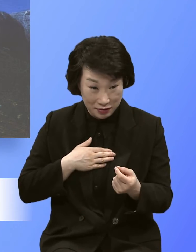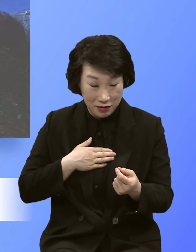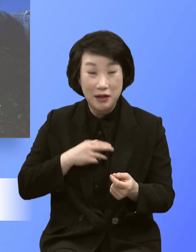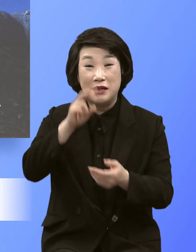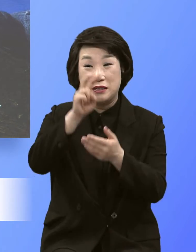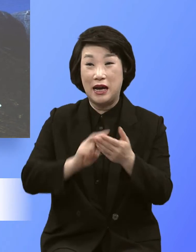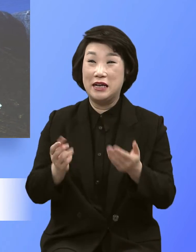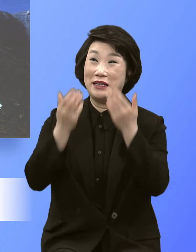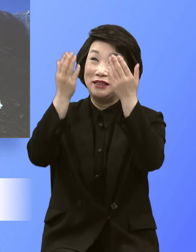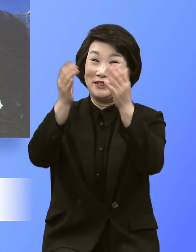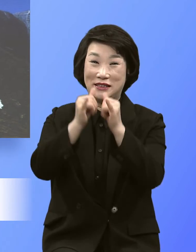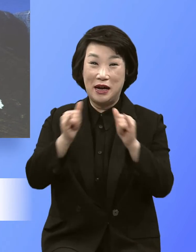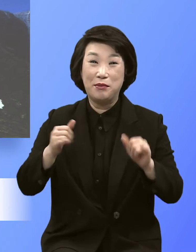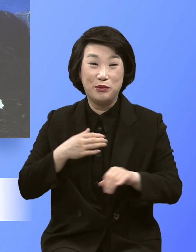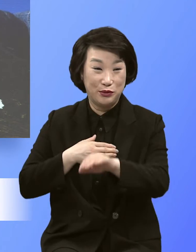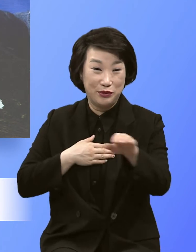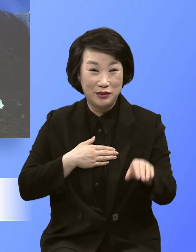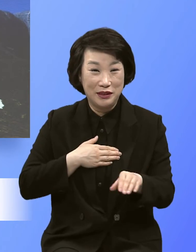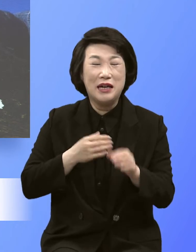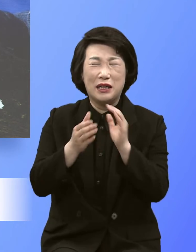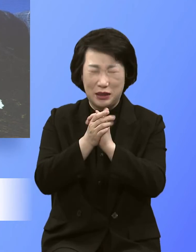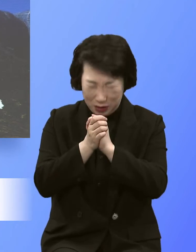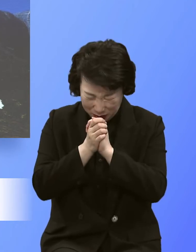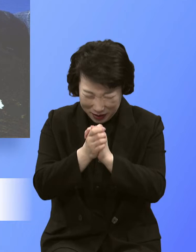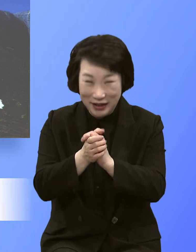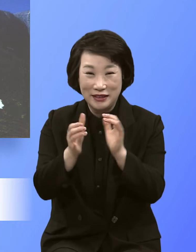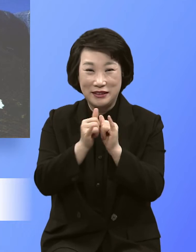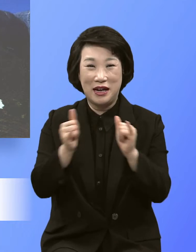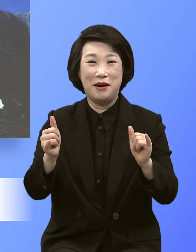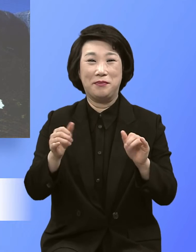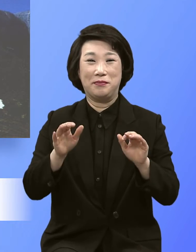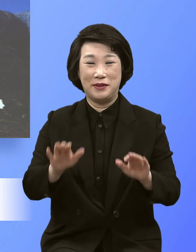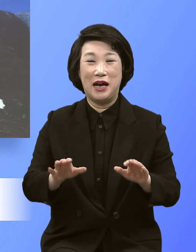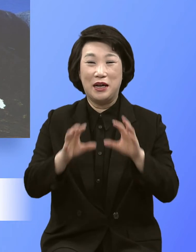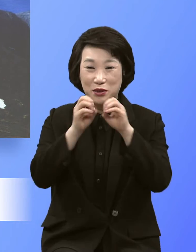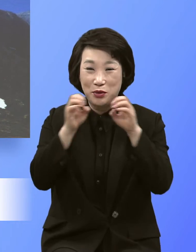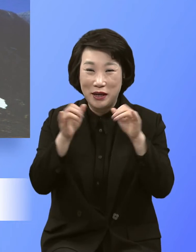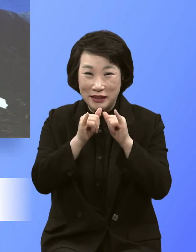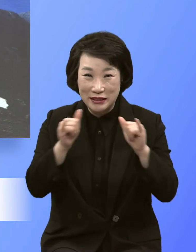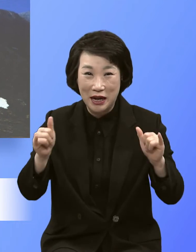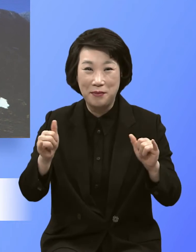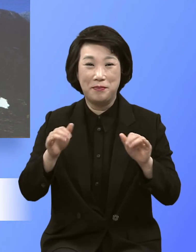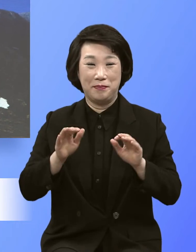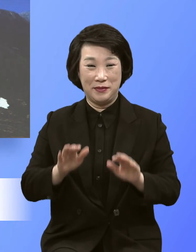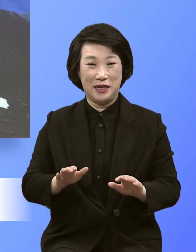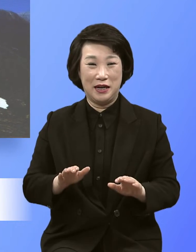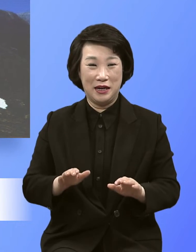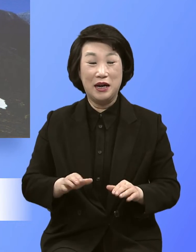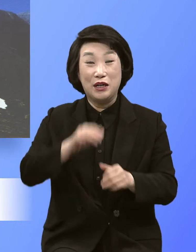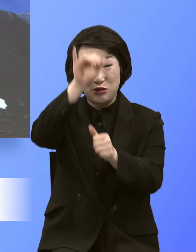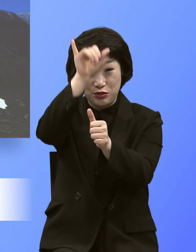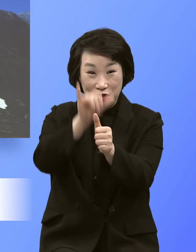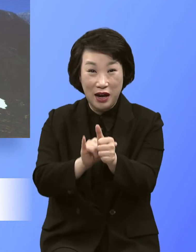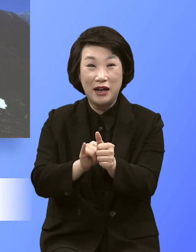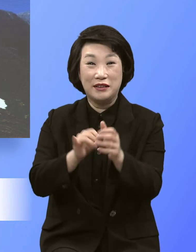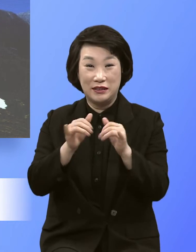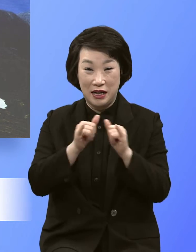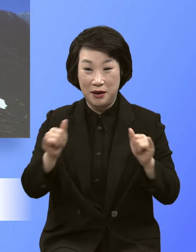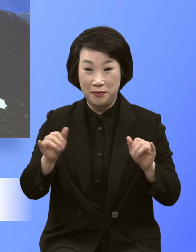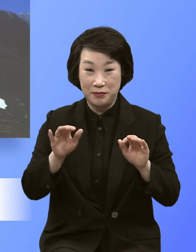찬양하는 자로, 기도하는 자로, 전도하는 자로, 충성하는